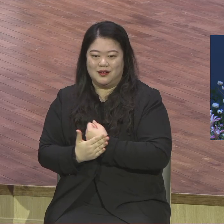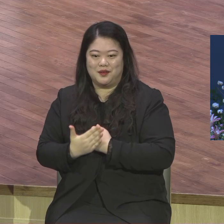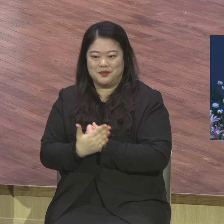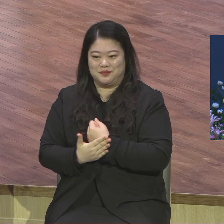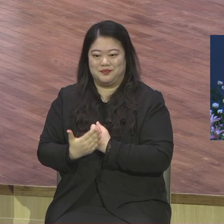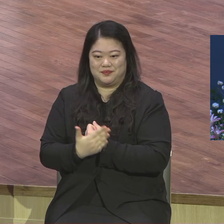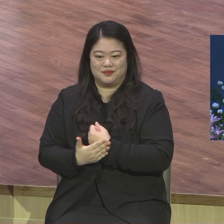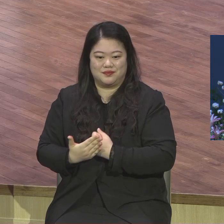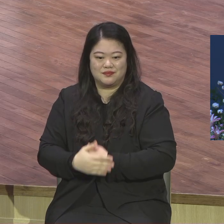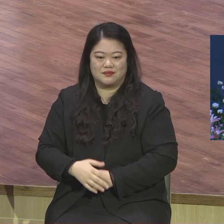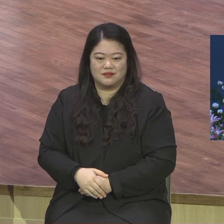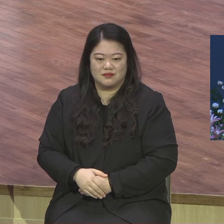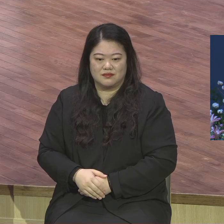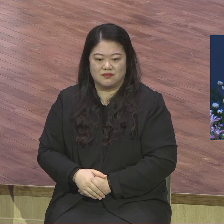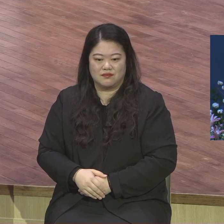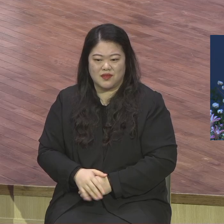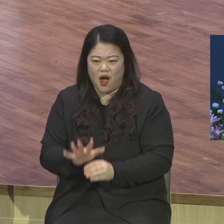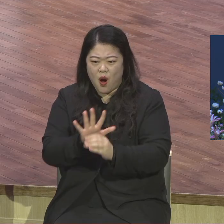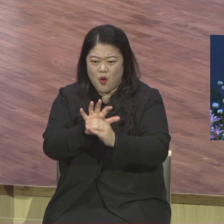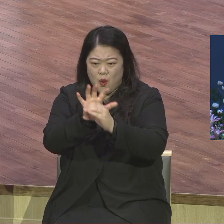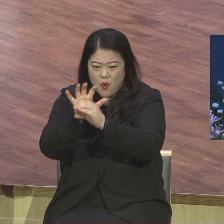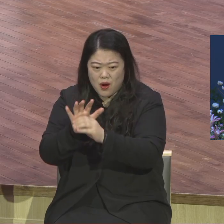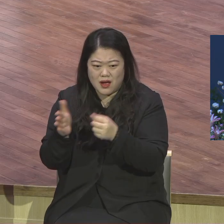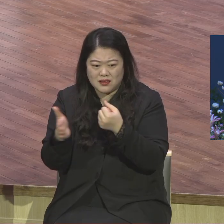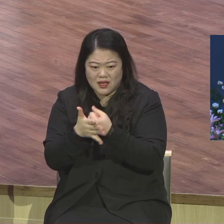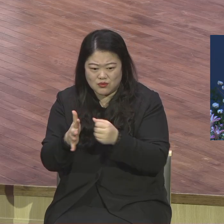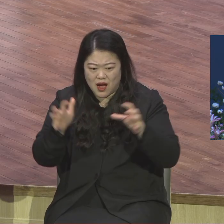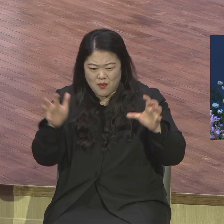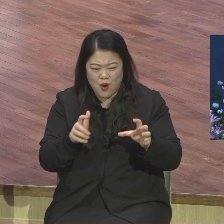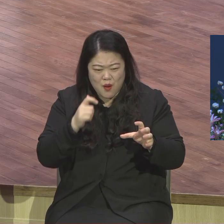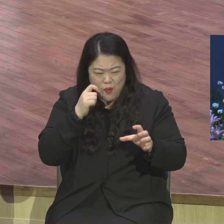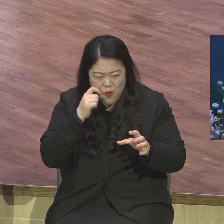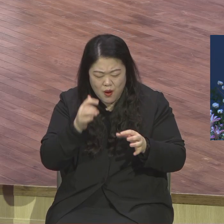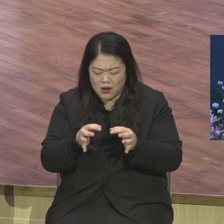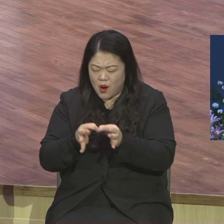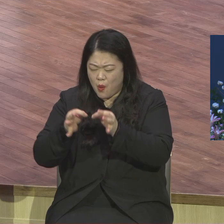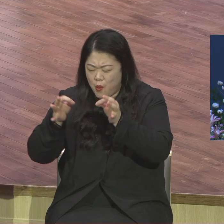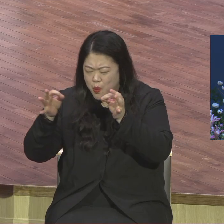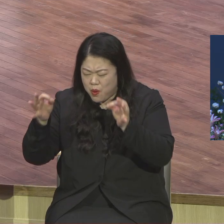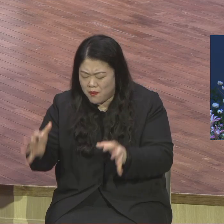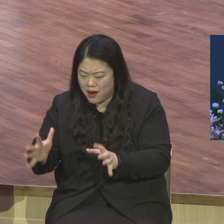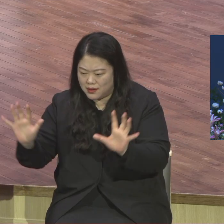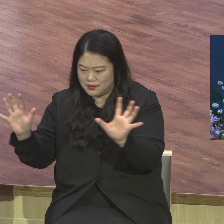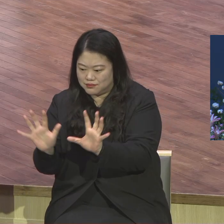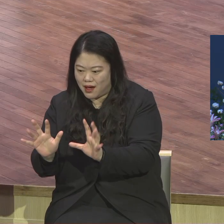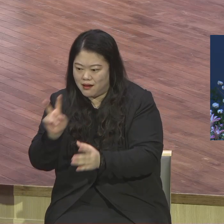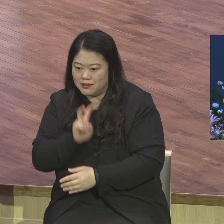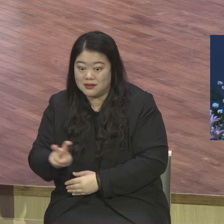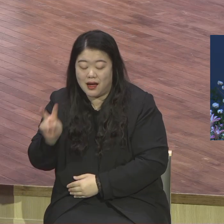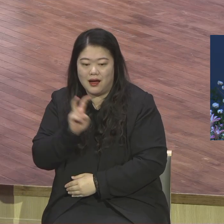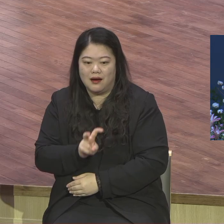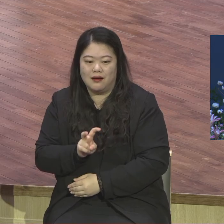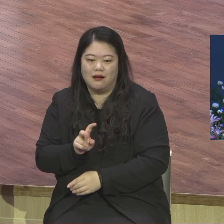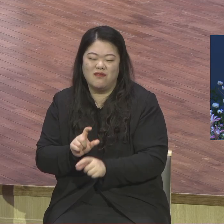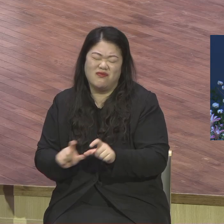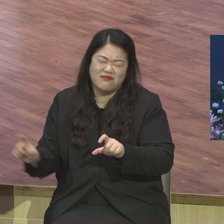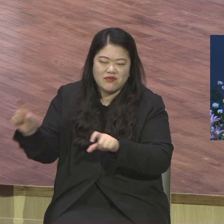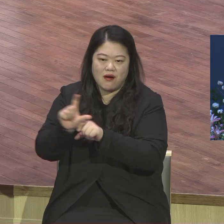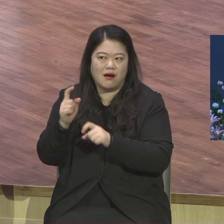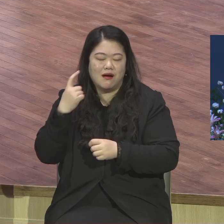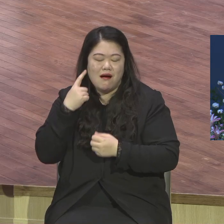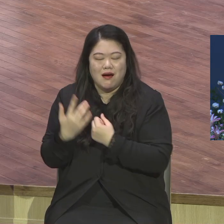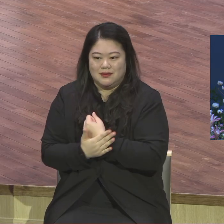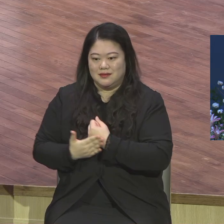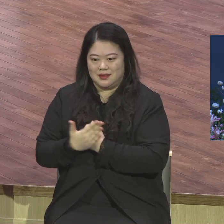감사하고 오랫동안 준비하고 연습해서 하나님께 돌려드리니까 이 찬양이 영원히 남는 작품이 될